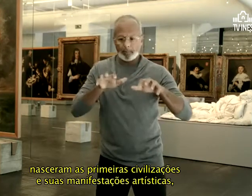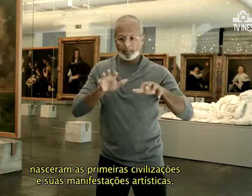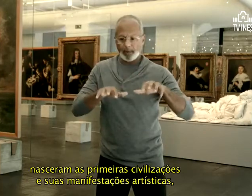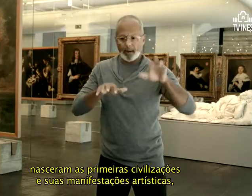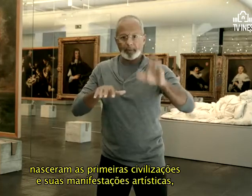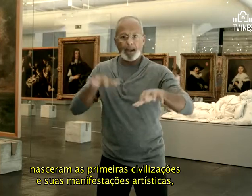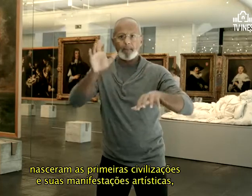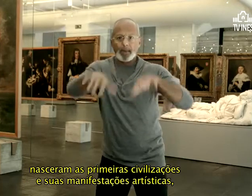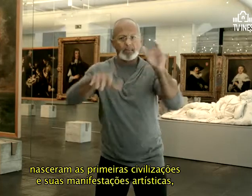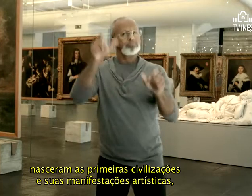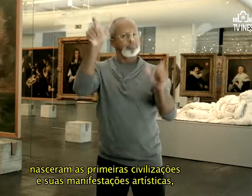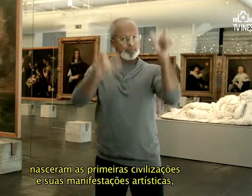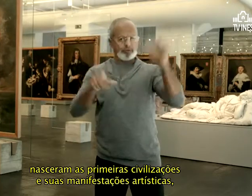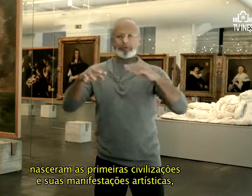suas manifestações artísticas,